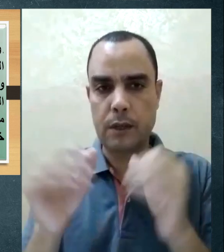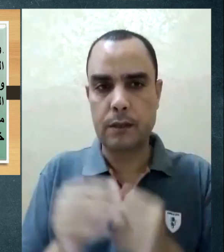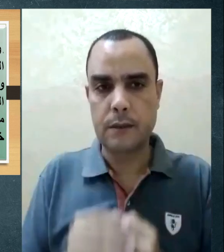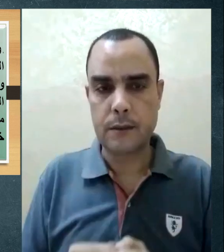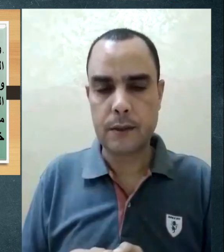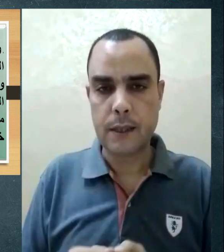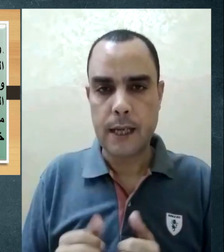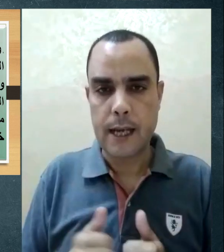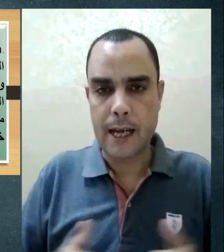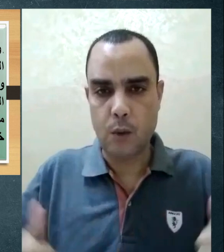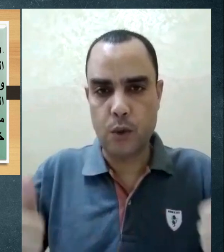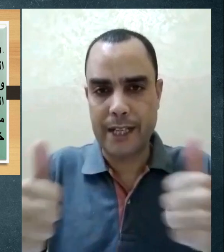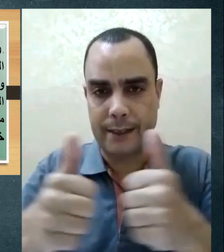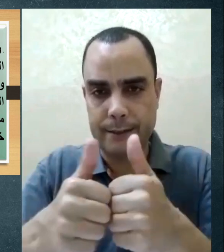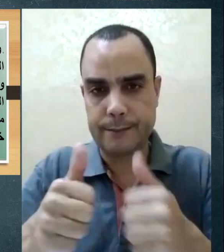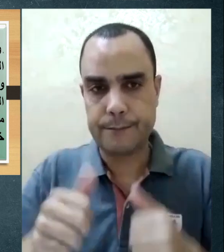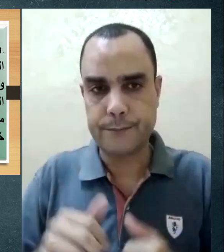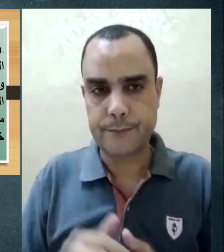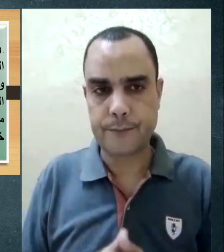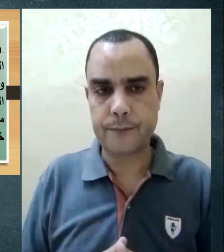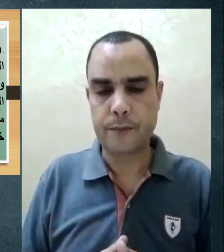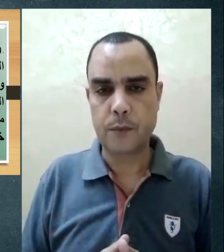التكامل الأسري